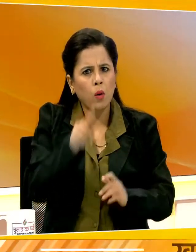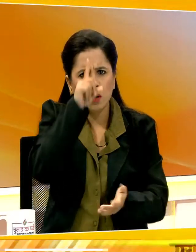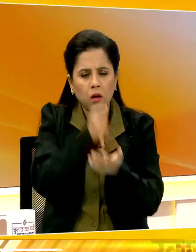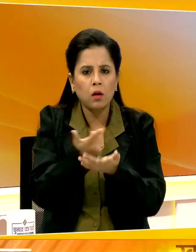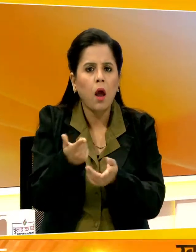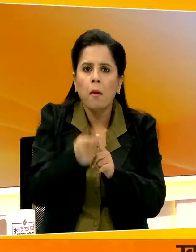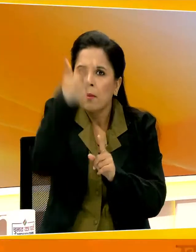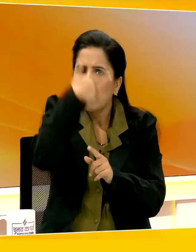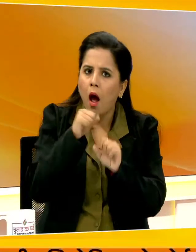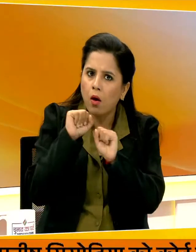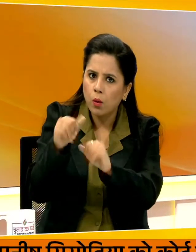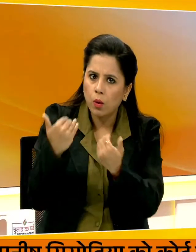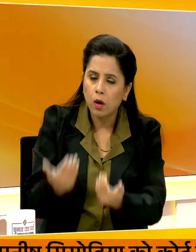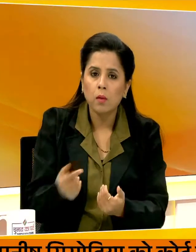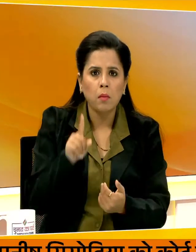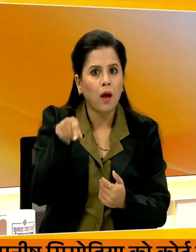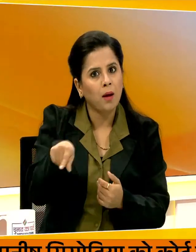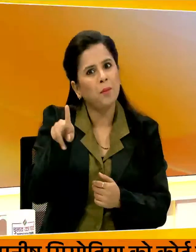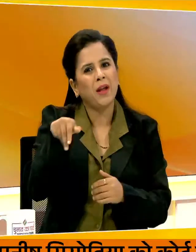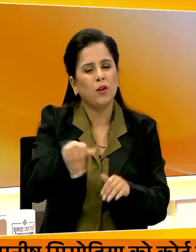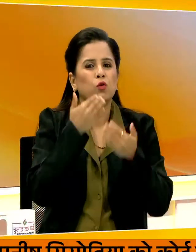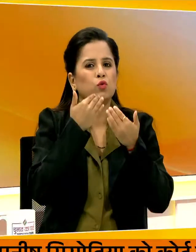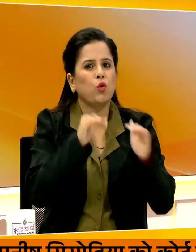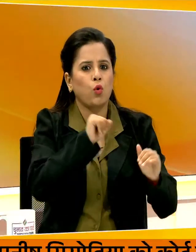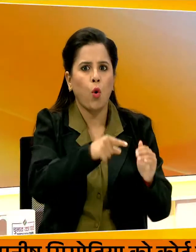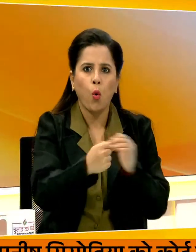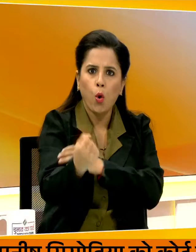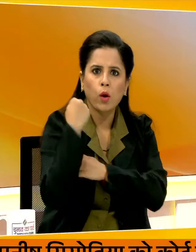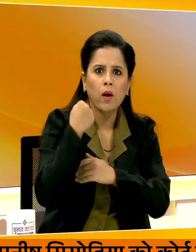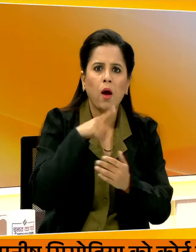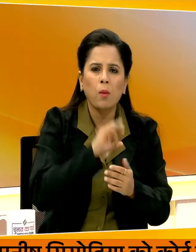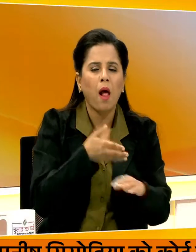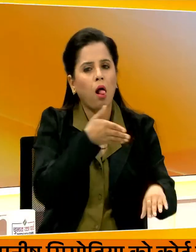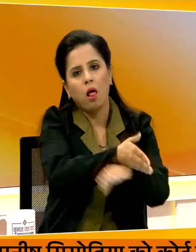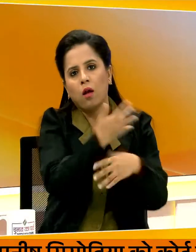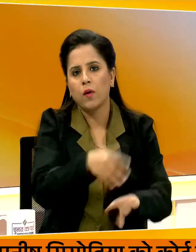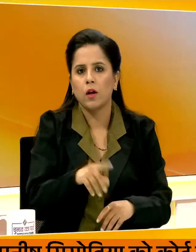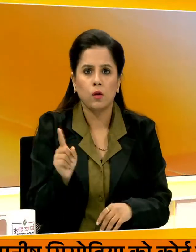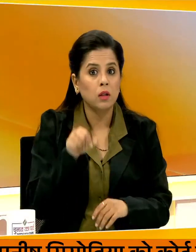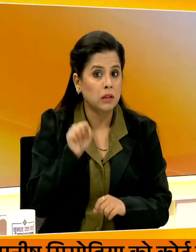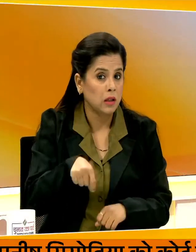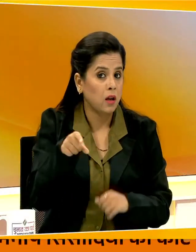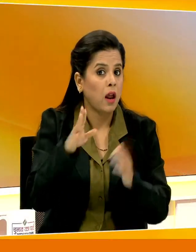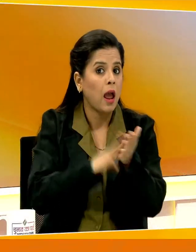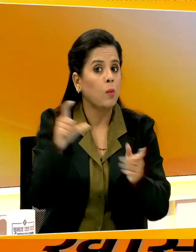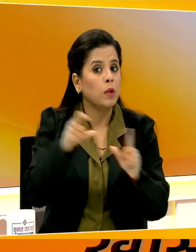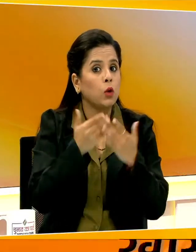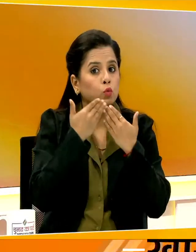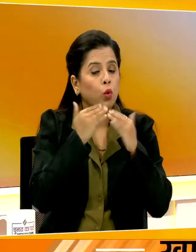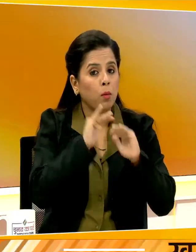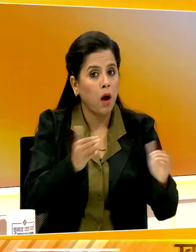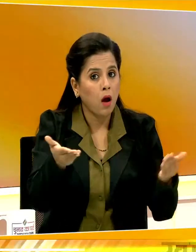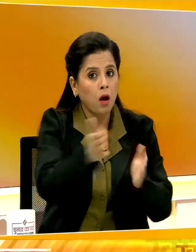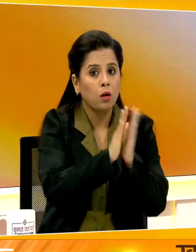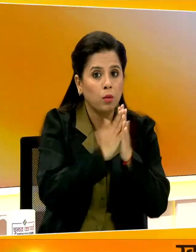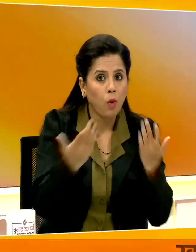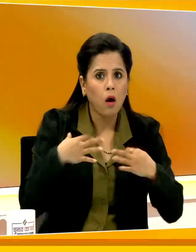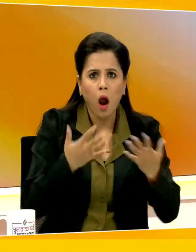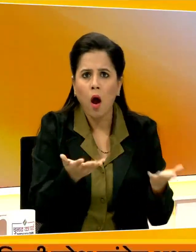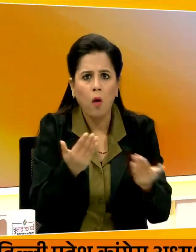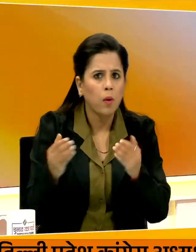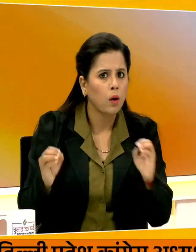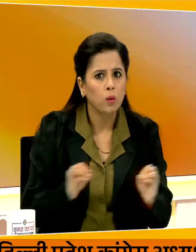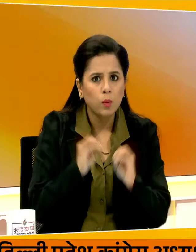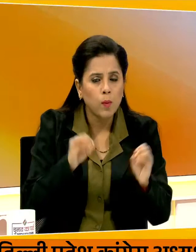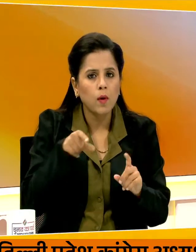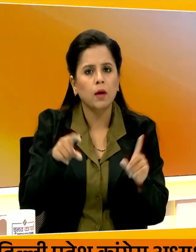है, लेकिन इसका अर्थ यह नहीं कि विद्यार्थी के मौलिक अधिकारों को रौंद दिया जाए। जी हां, एमसीडी स्कूल में बच्चों को किताबें उपलब्ध न होने के